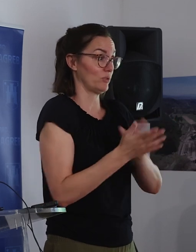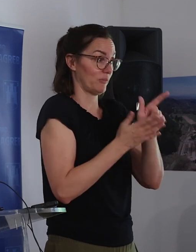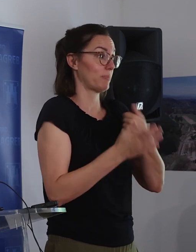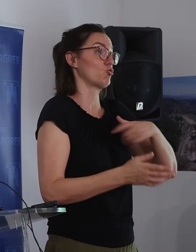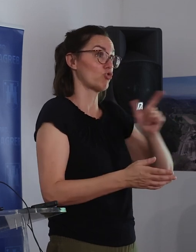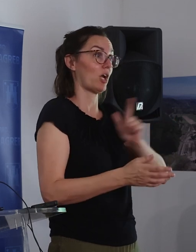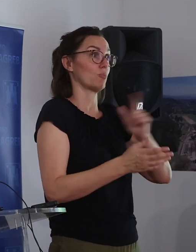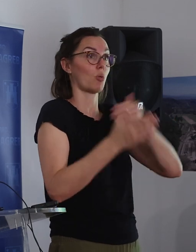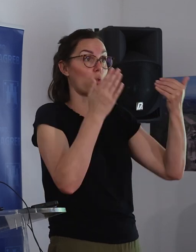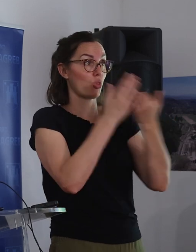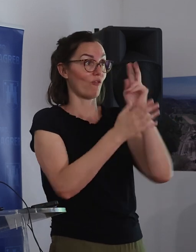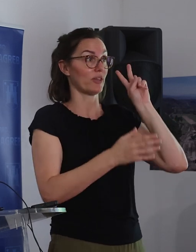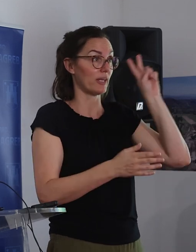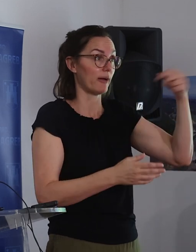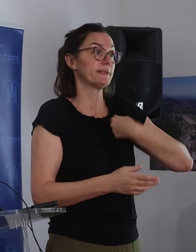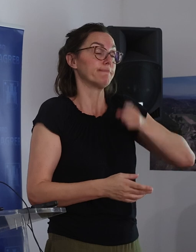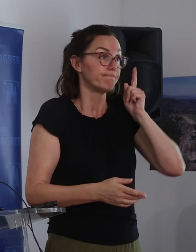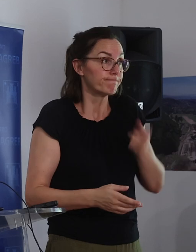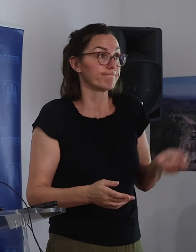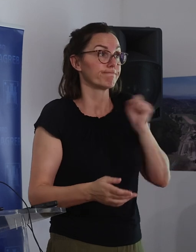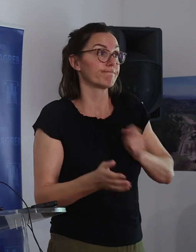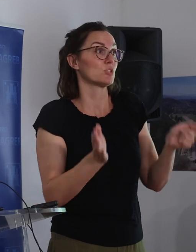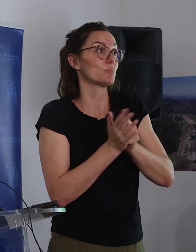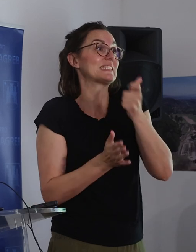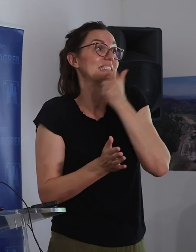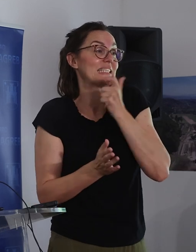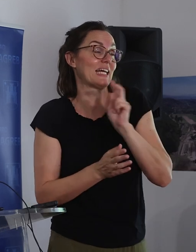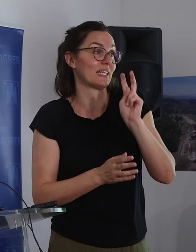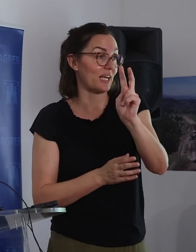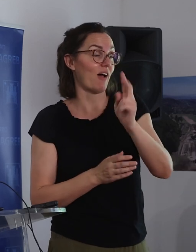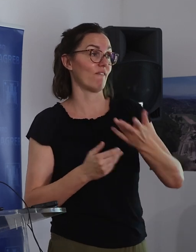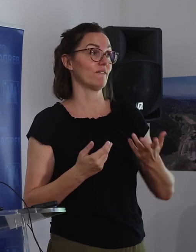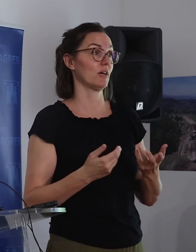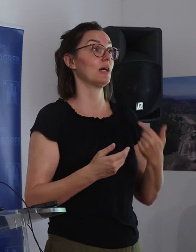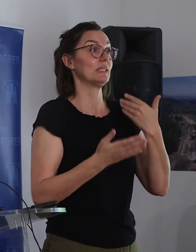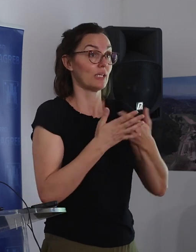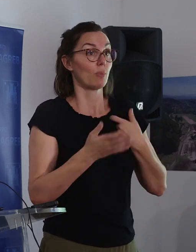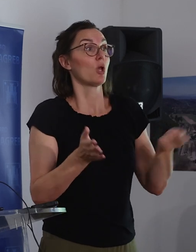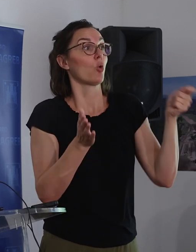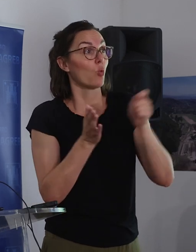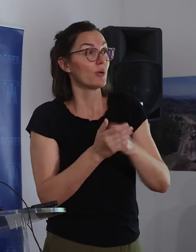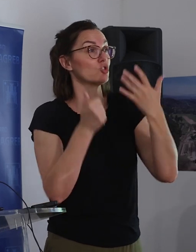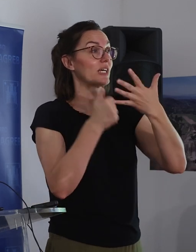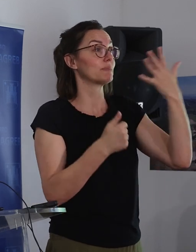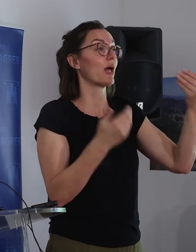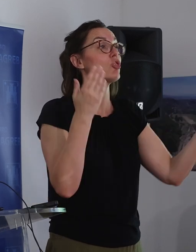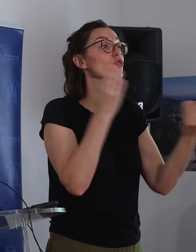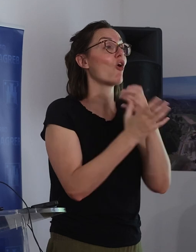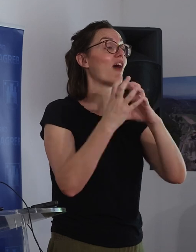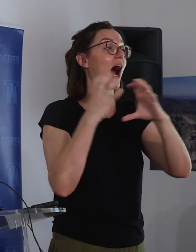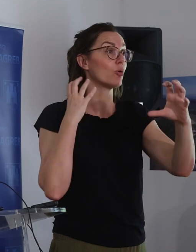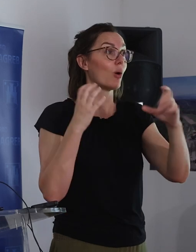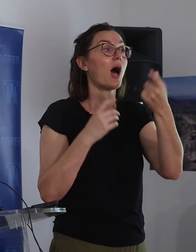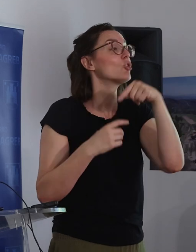se proizvedu nove tramvaje, ići u kupovinu rabljenih tramvaja, zato smo kupili autobuse, 65 novih autobusa, ali to